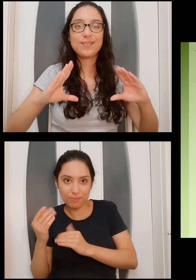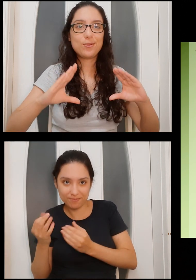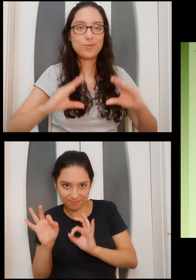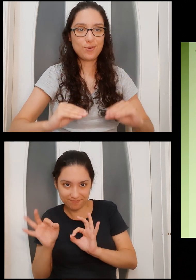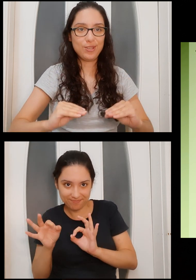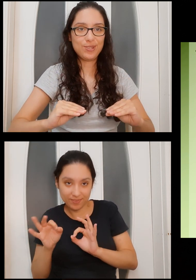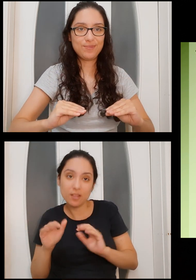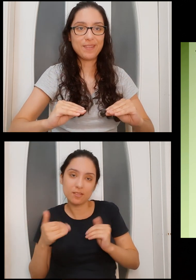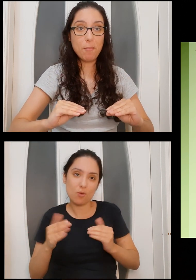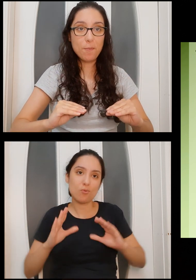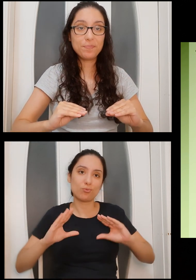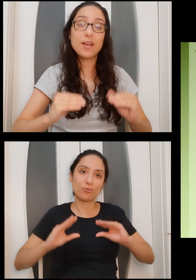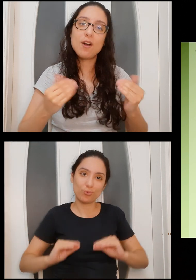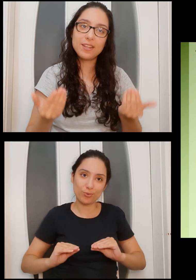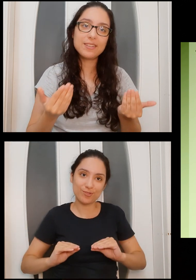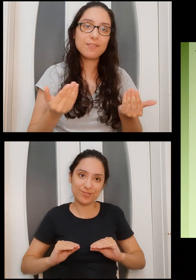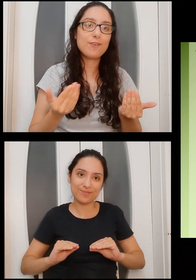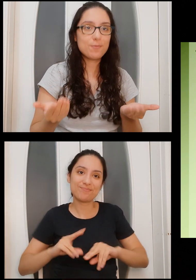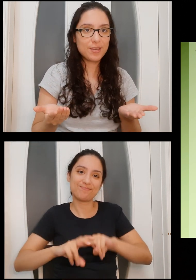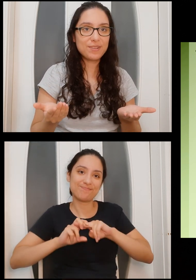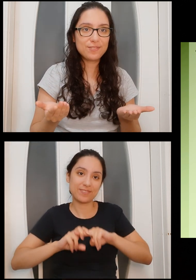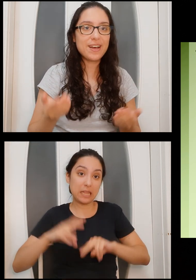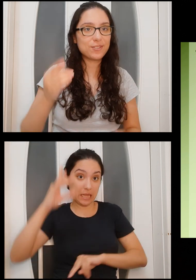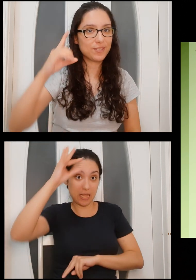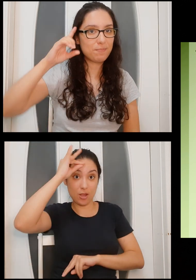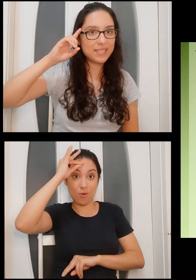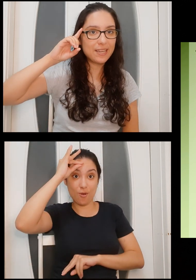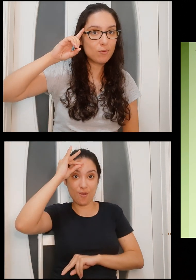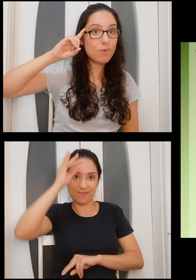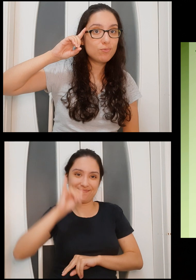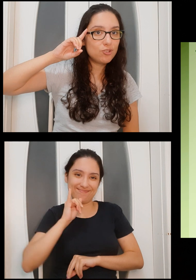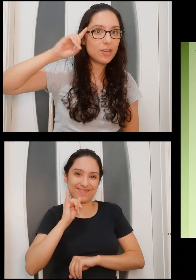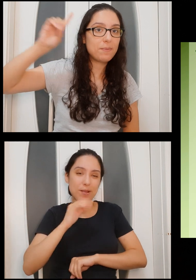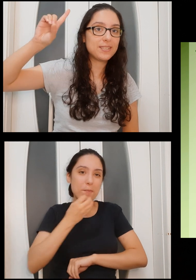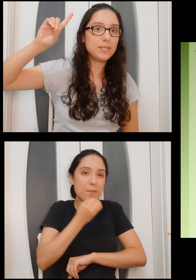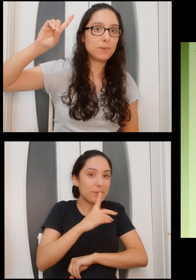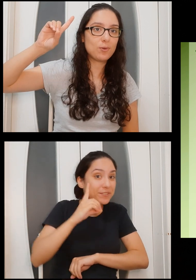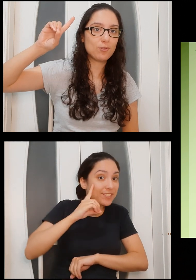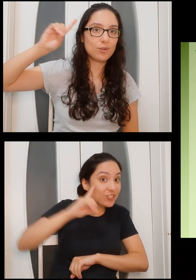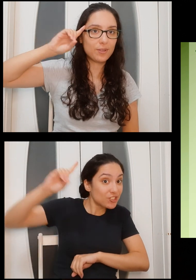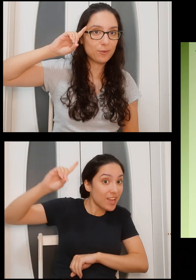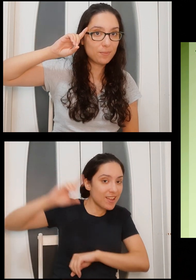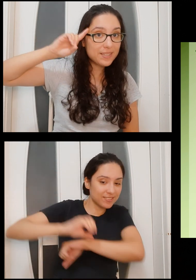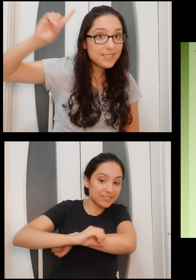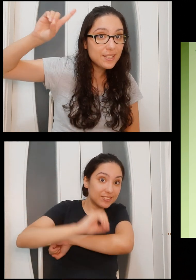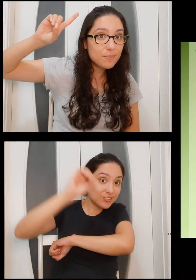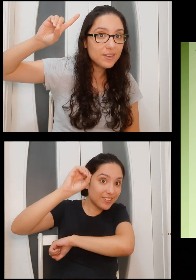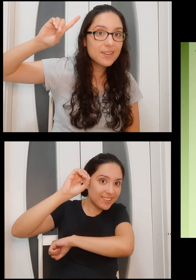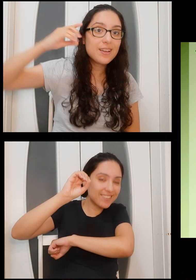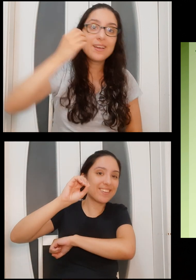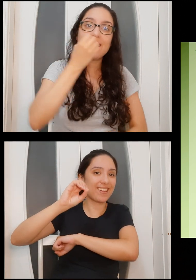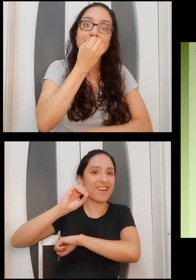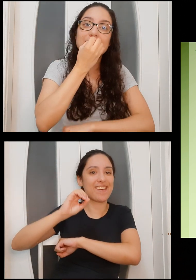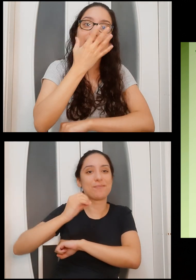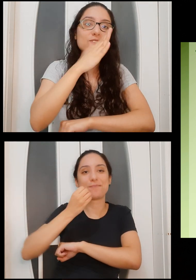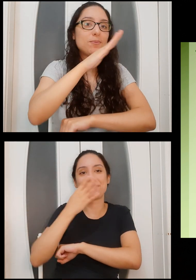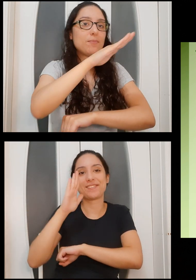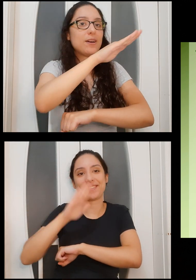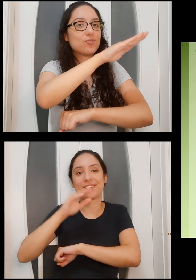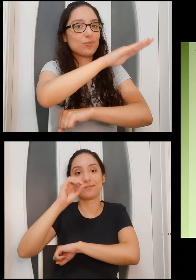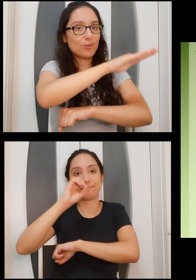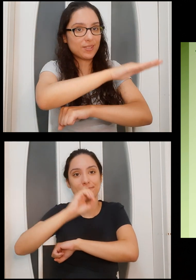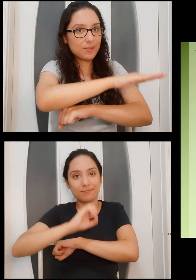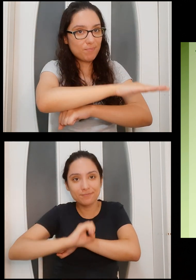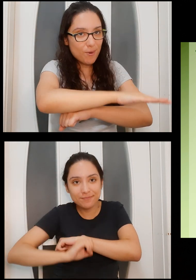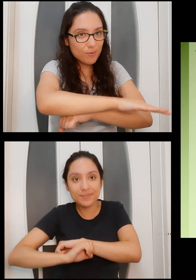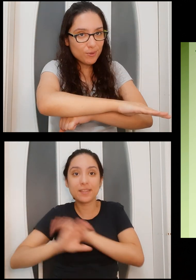boa noite, tá bom? Decorem dessa forma que é mais fácil. Você pensar que o bom dia é pra cima porque o sol tá indo pra cima, a tarde é pra